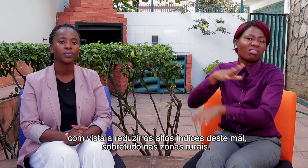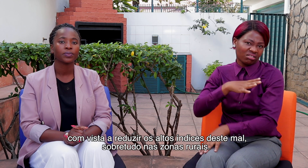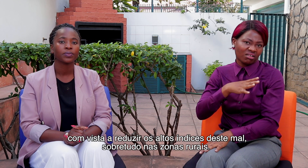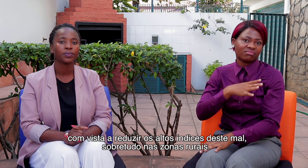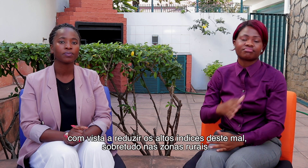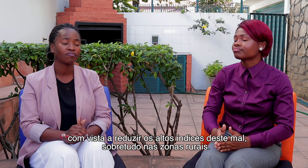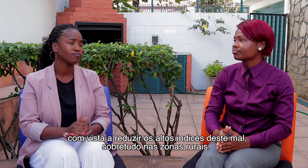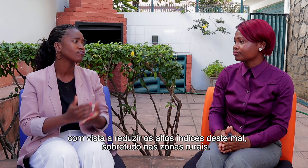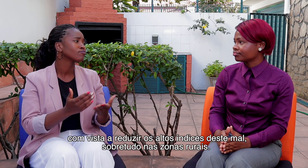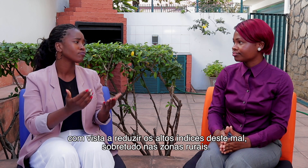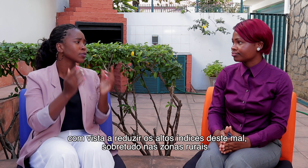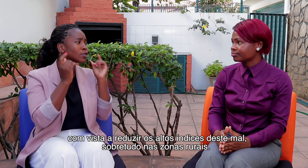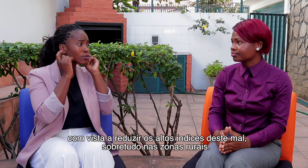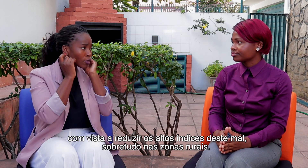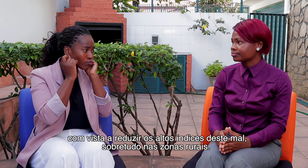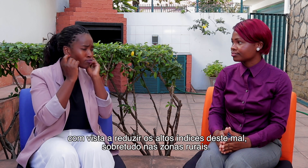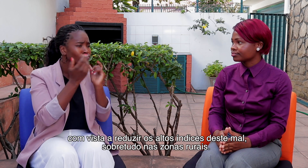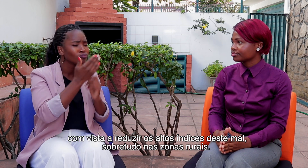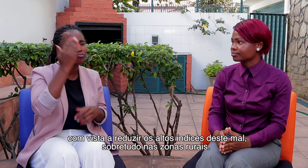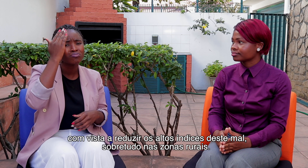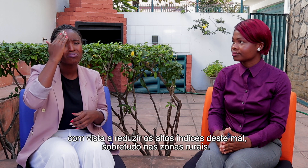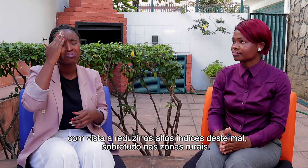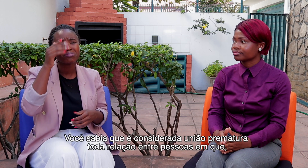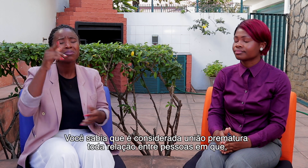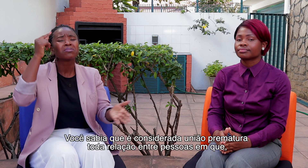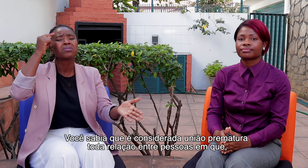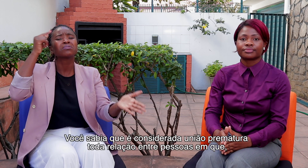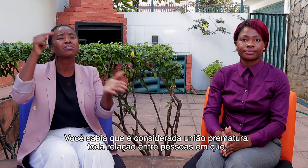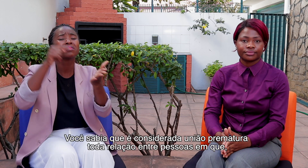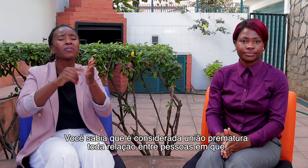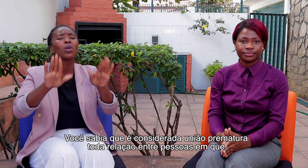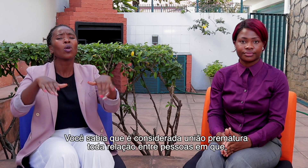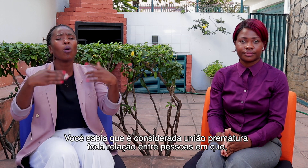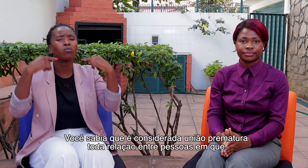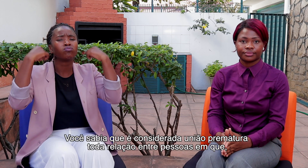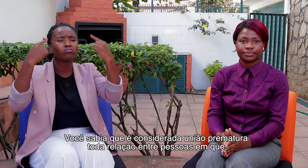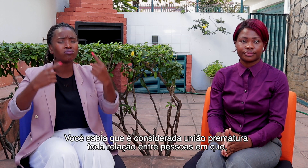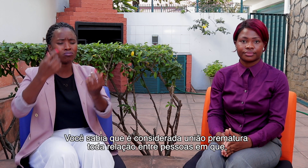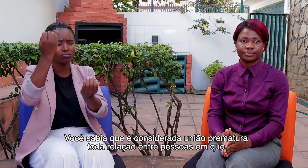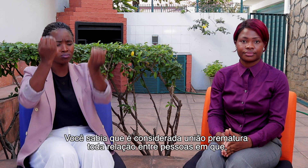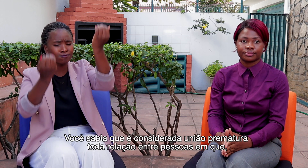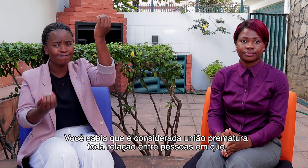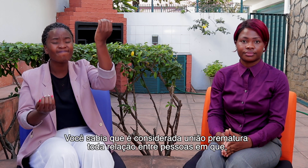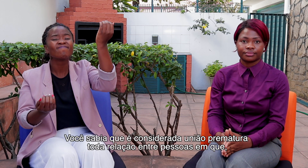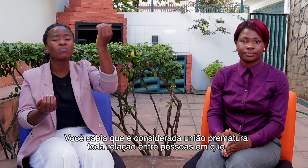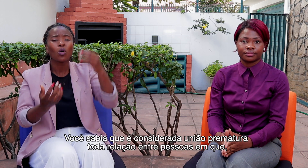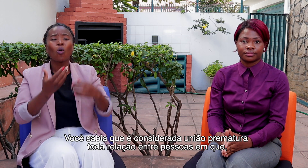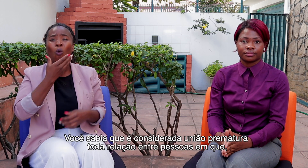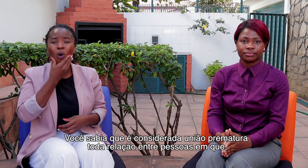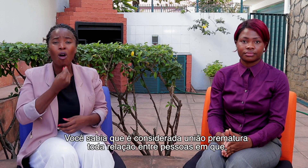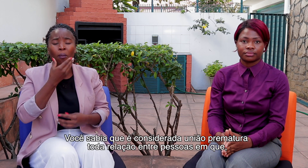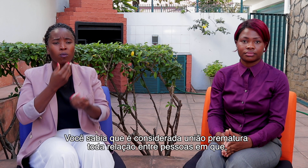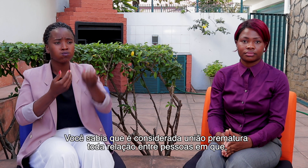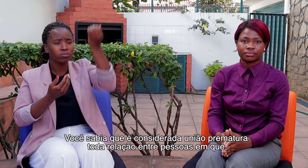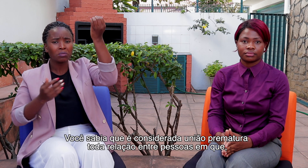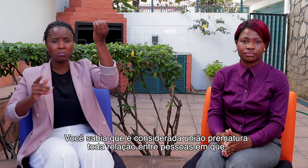altos índices deste mal, sobretudo nas zonas rurais. Você sabia que é considerada união prematura toda